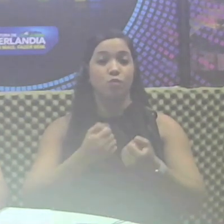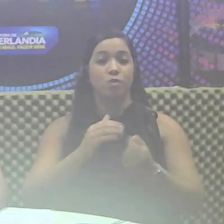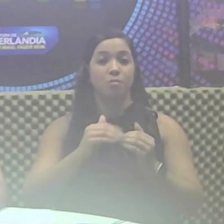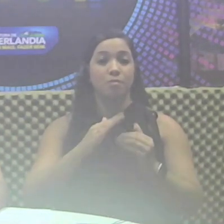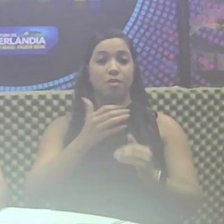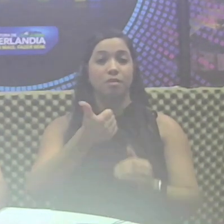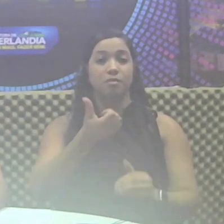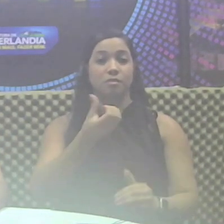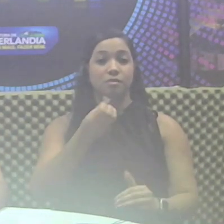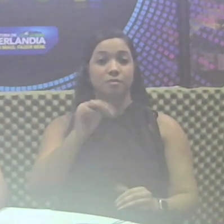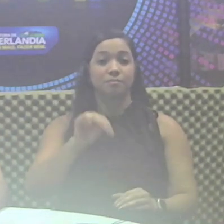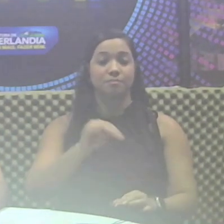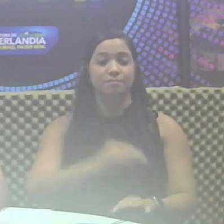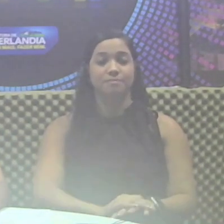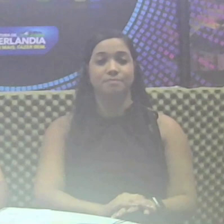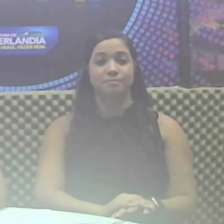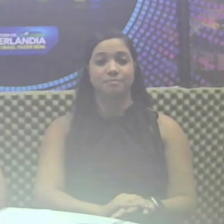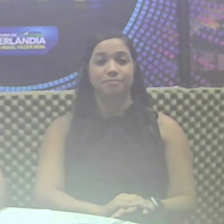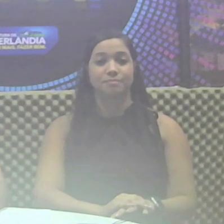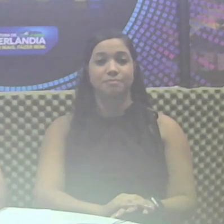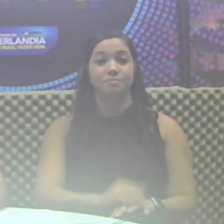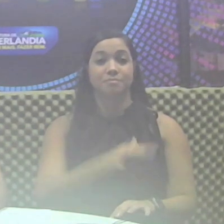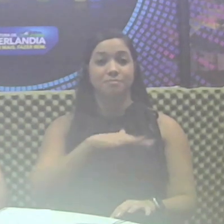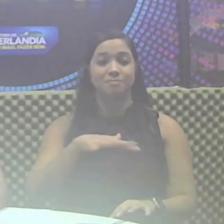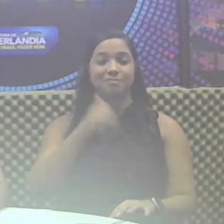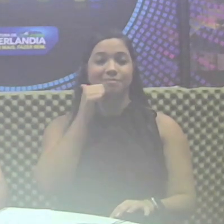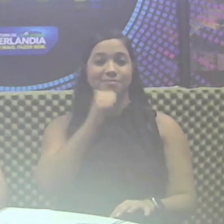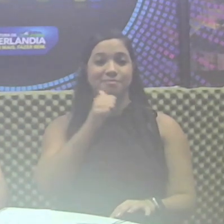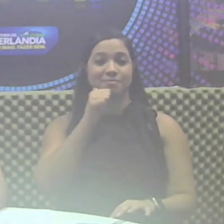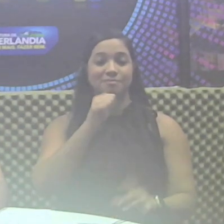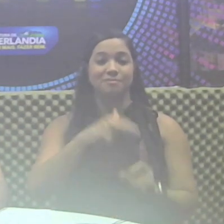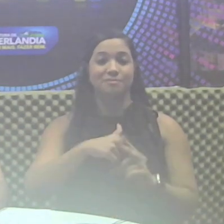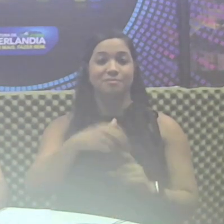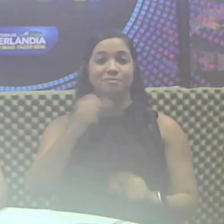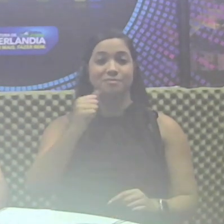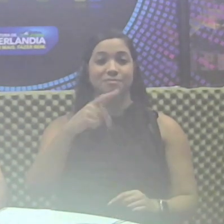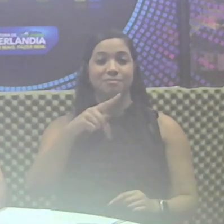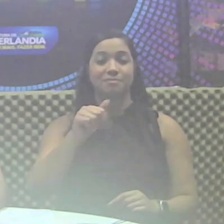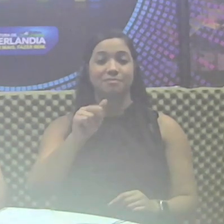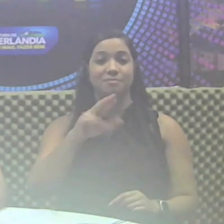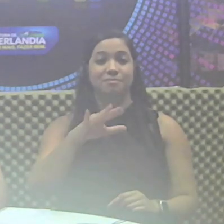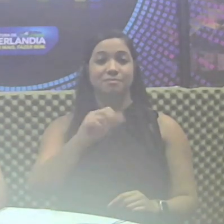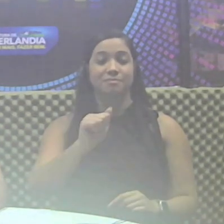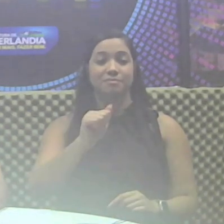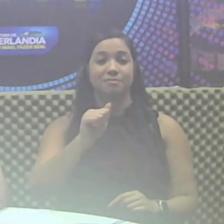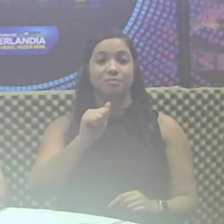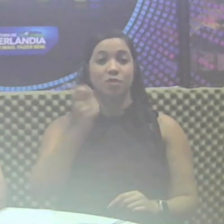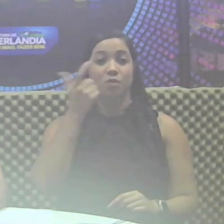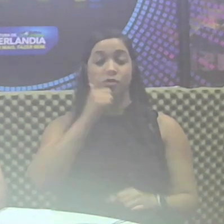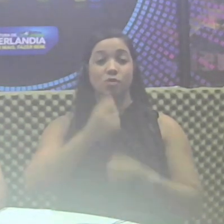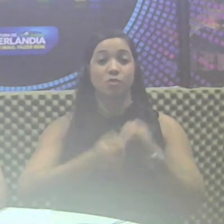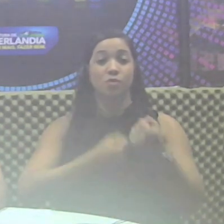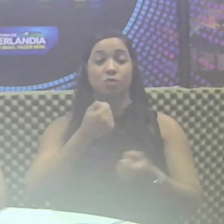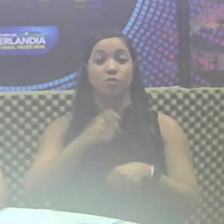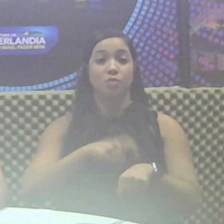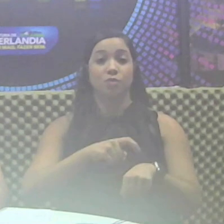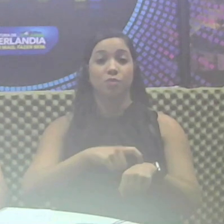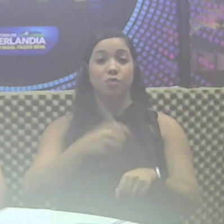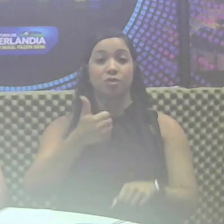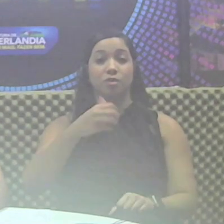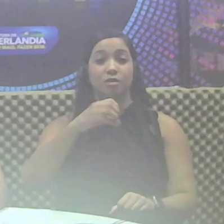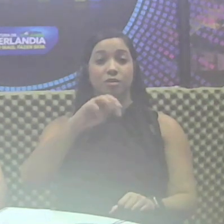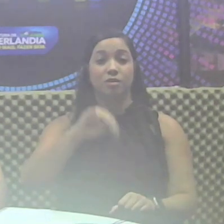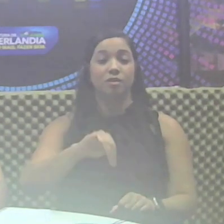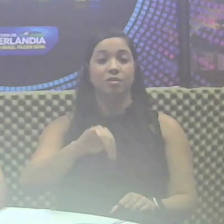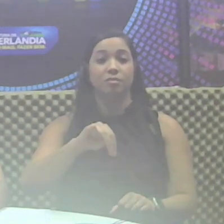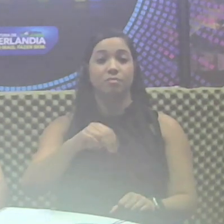de 16 minutos. No geral feminino, a vencedora foi Patrícia Maria Pereira Nascimento, com tempo de 19 minutos